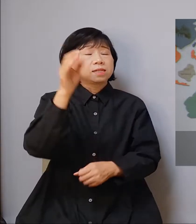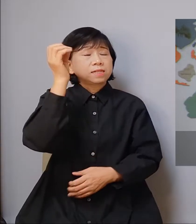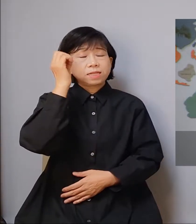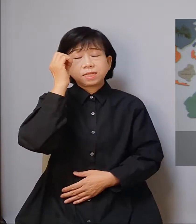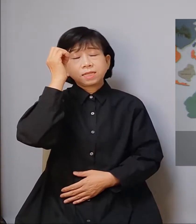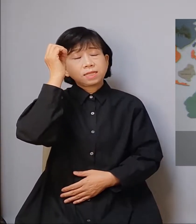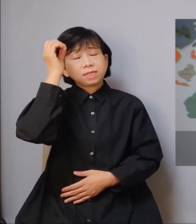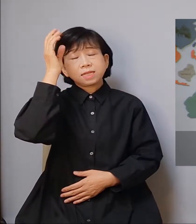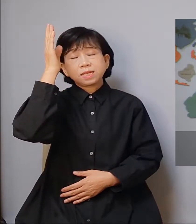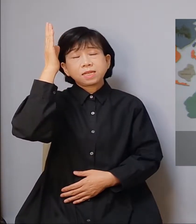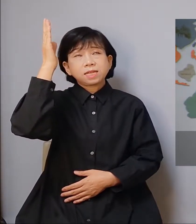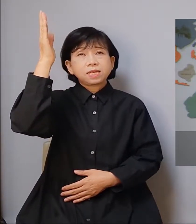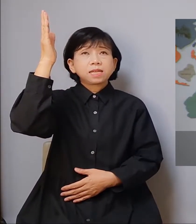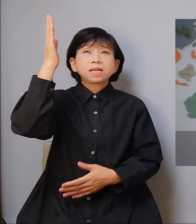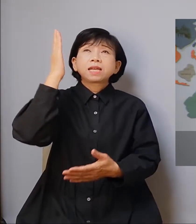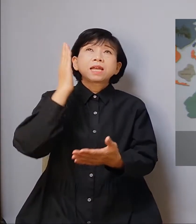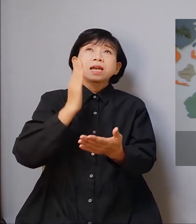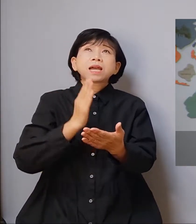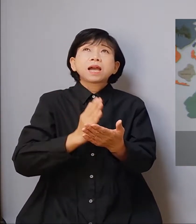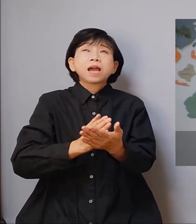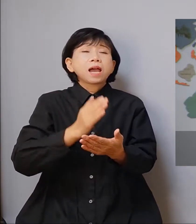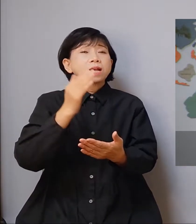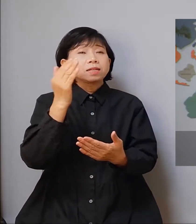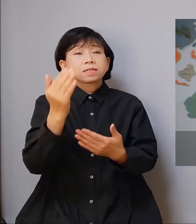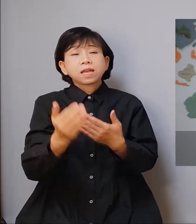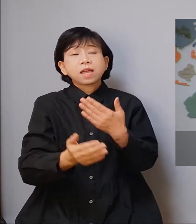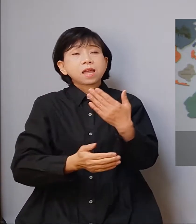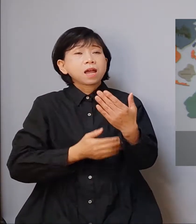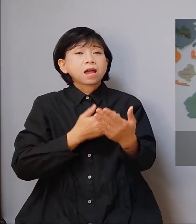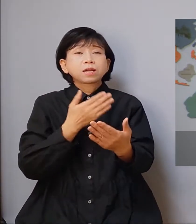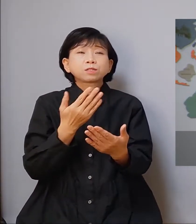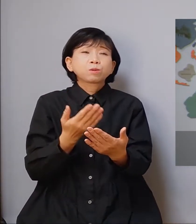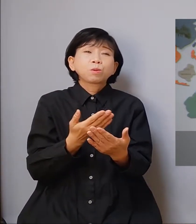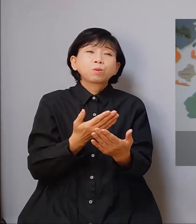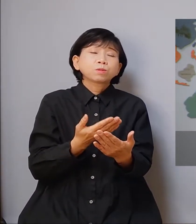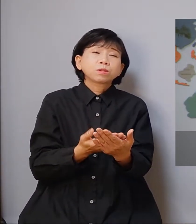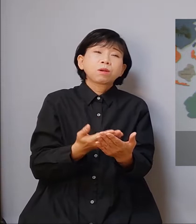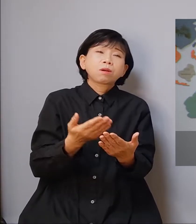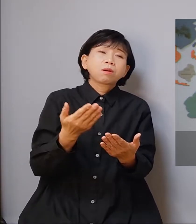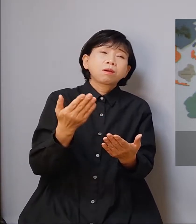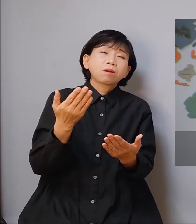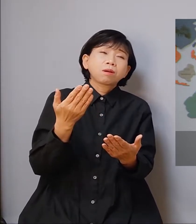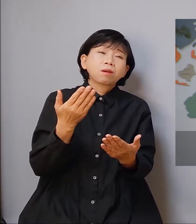사랑을 잊지 않게